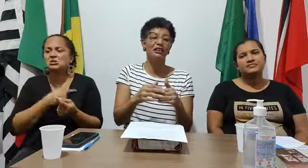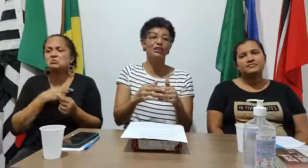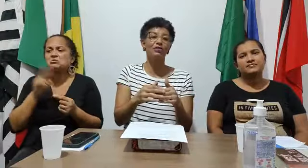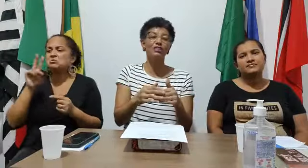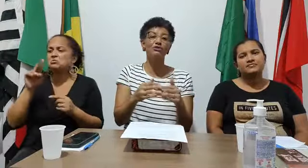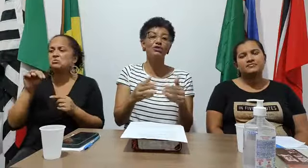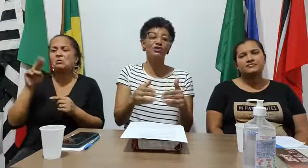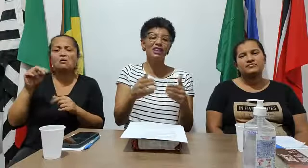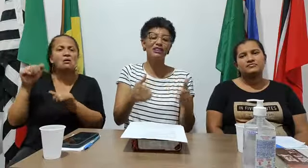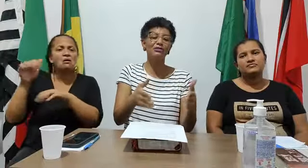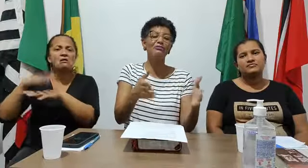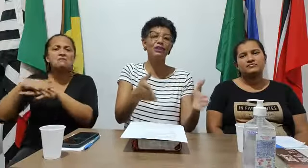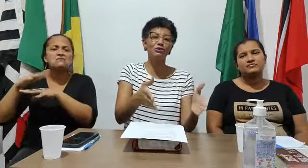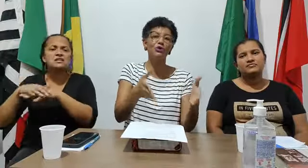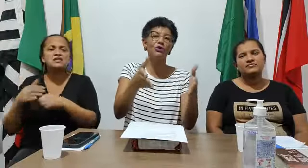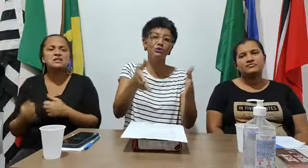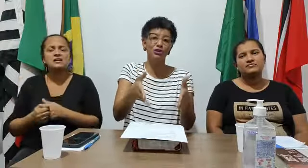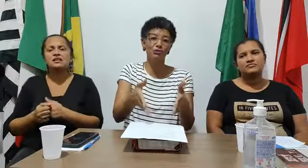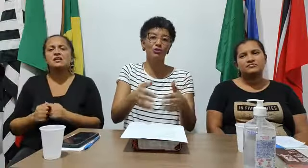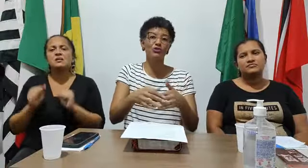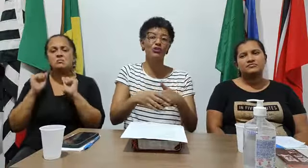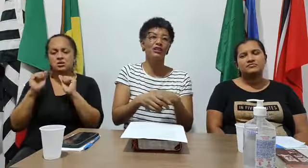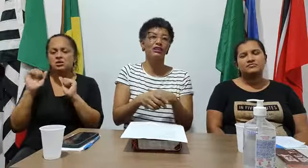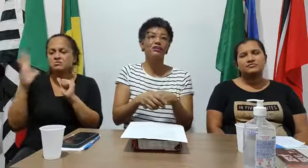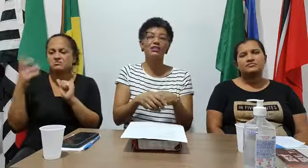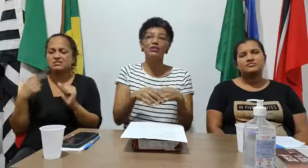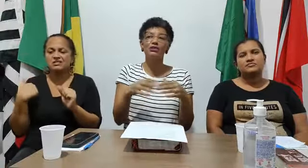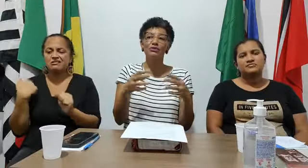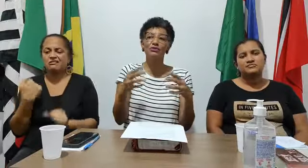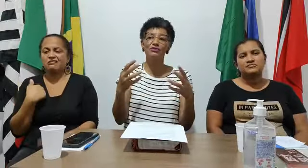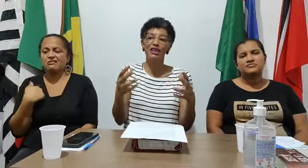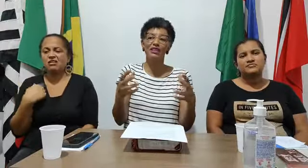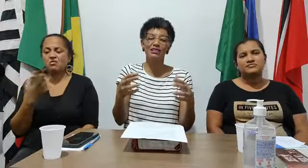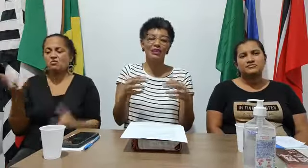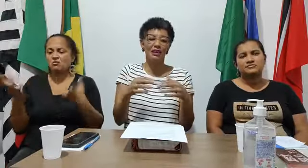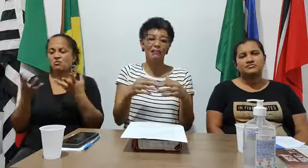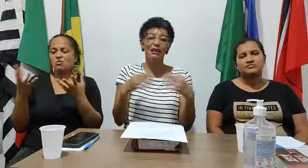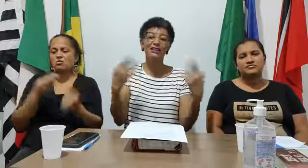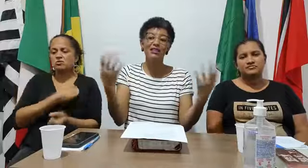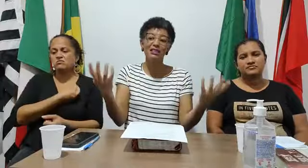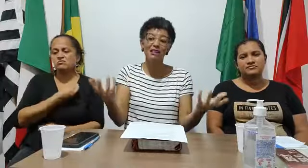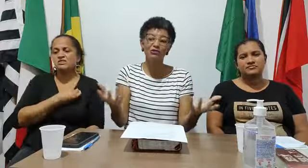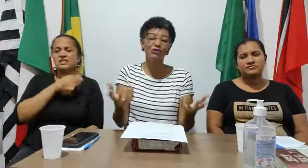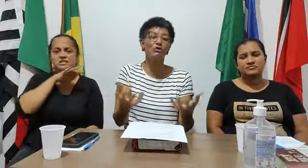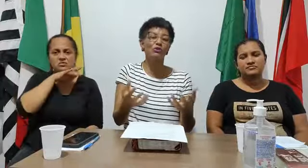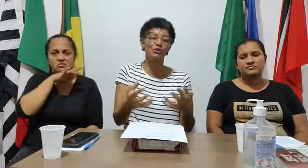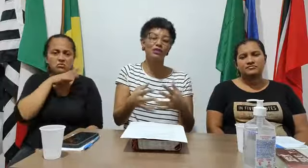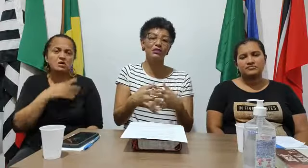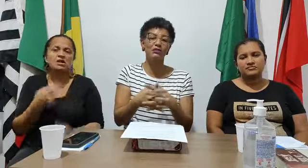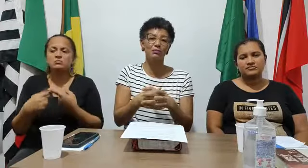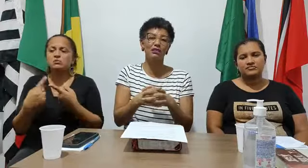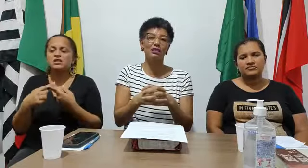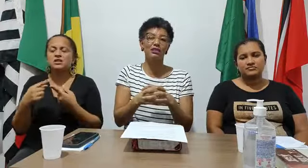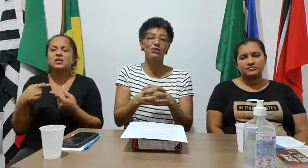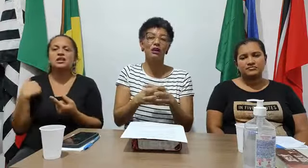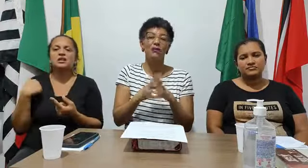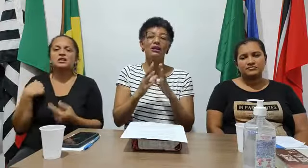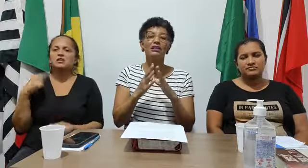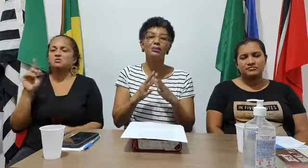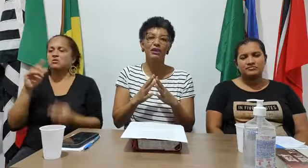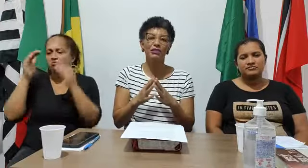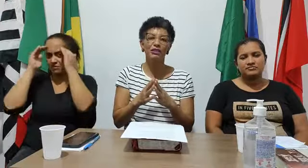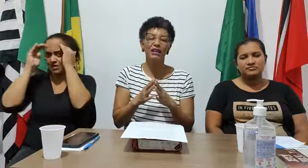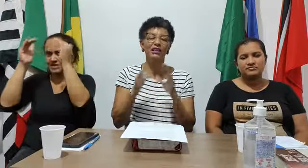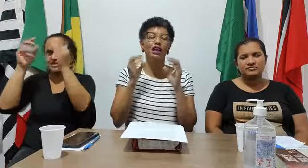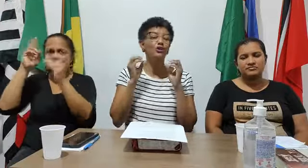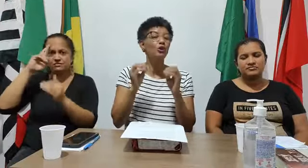verdades? Talvez eu não estaria vivendo o que eu estou vivendo hoje. Talvez eu não estivesse padecendo de algumas coisas que eu tenho padecido. Porque